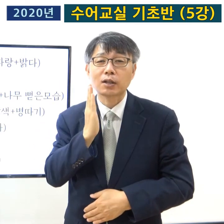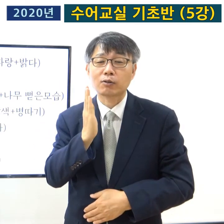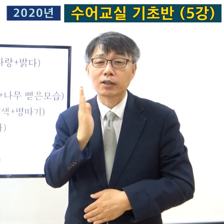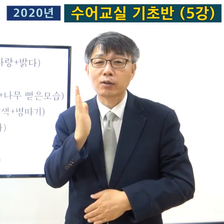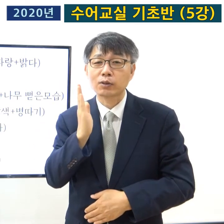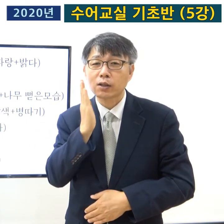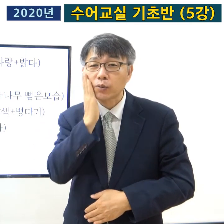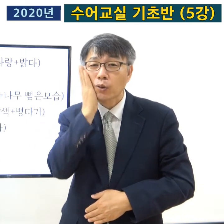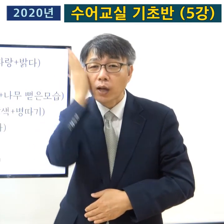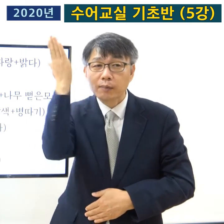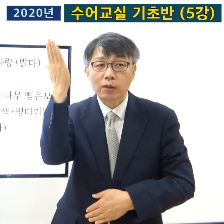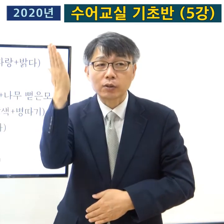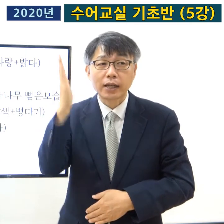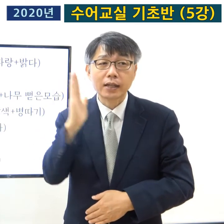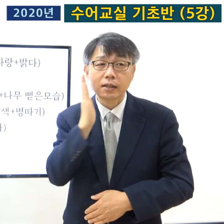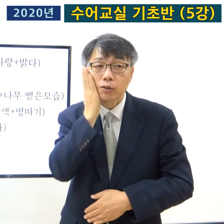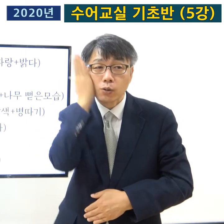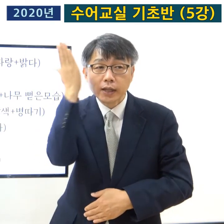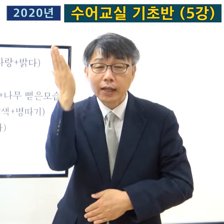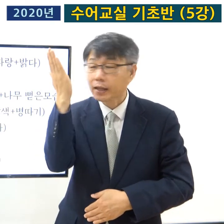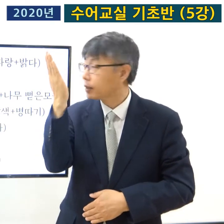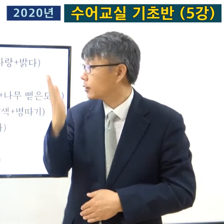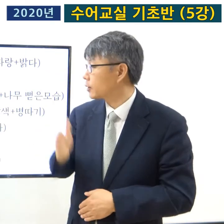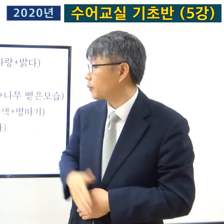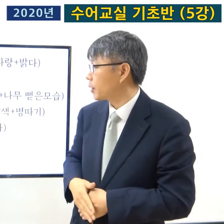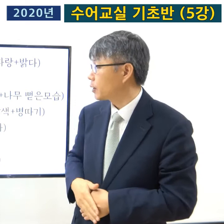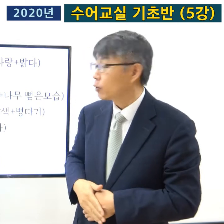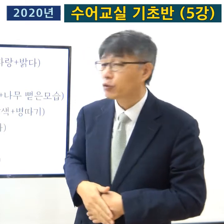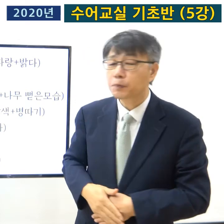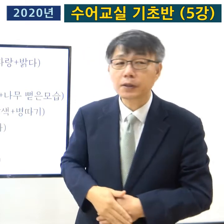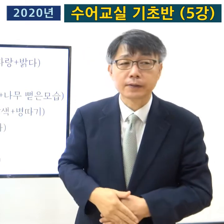내려오는데 녹색은 위로 올라갑니다. 녹색. 그 다음에 숲은